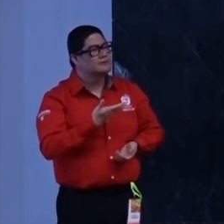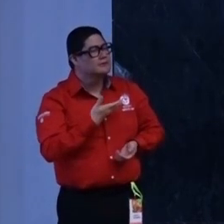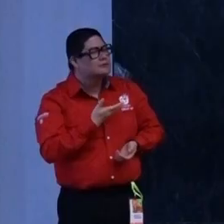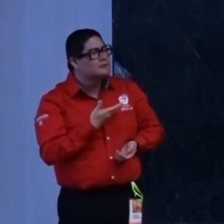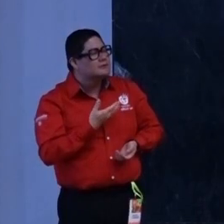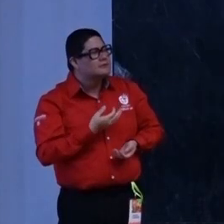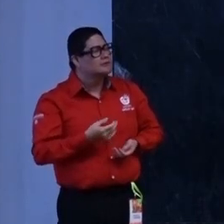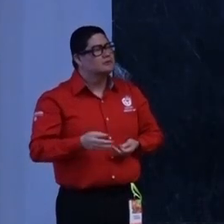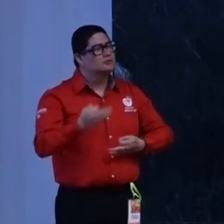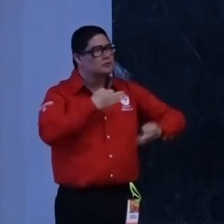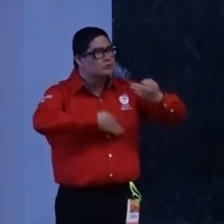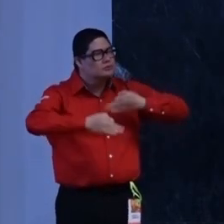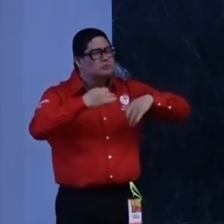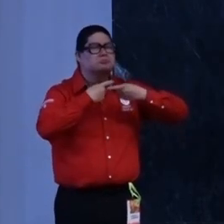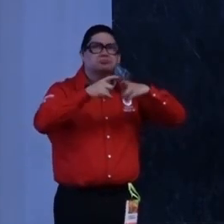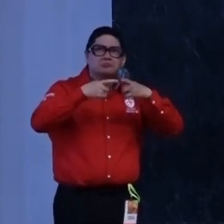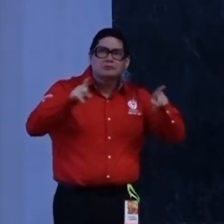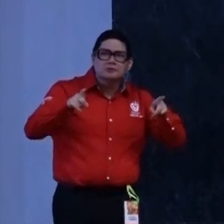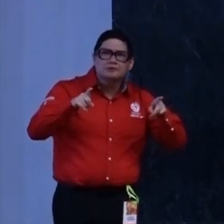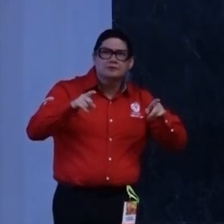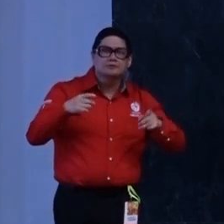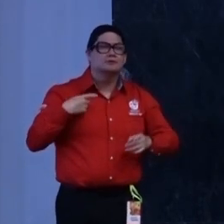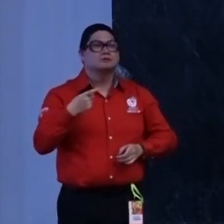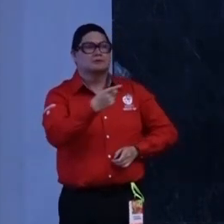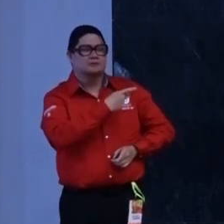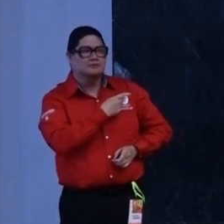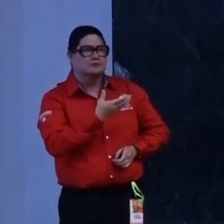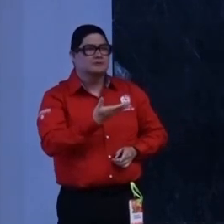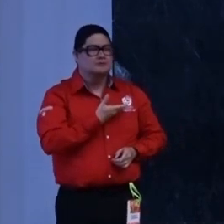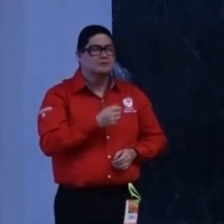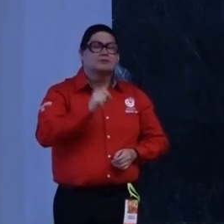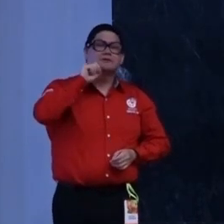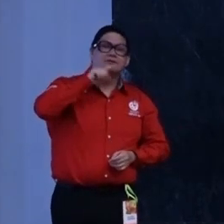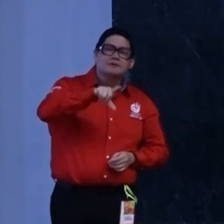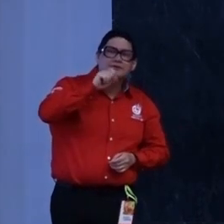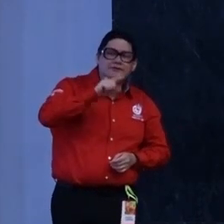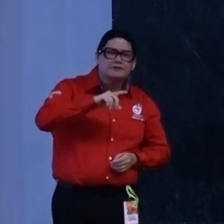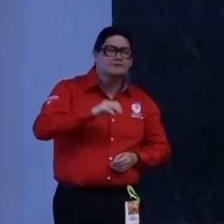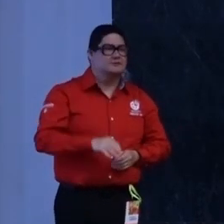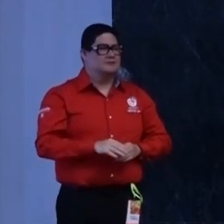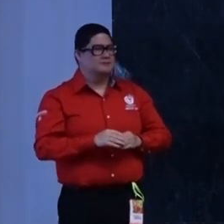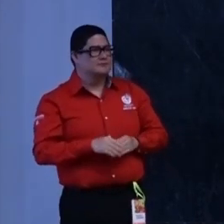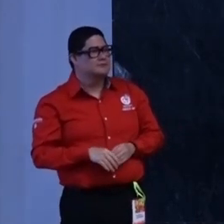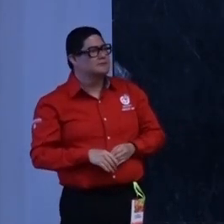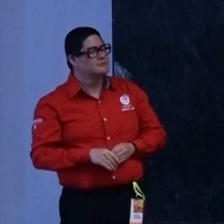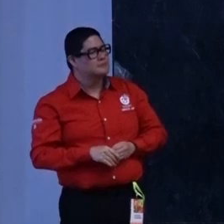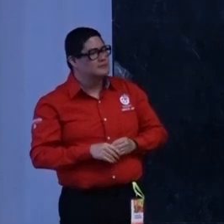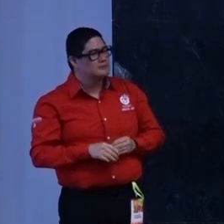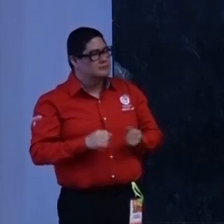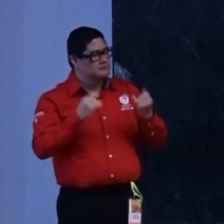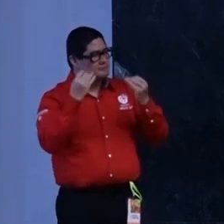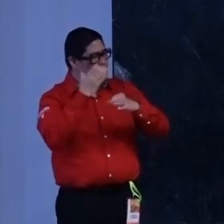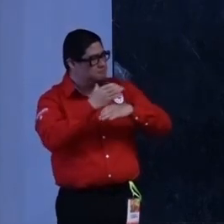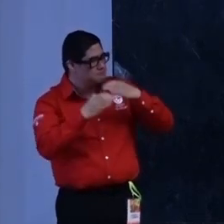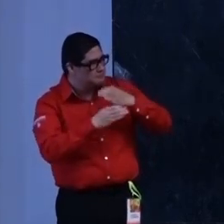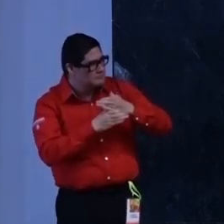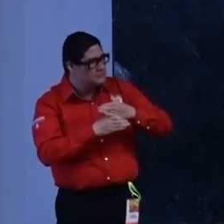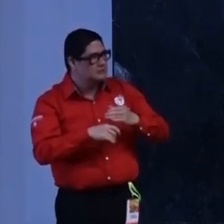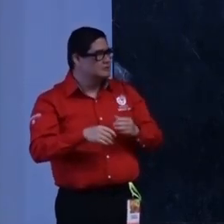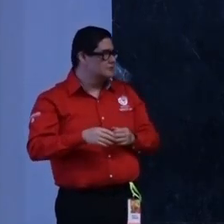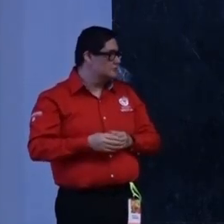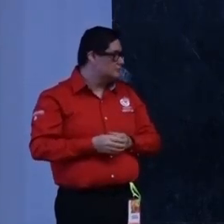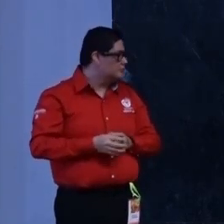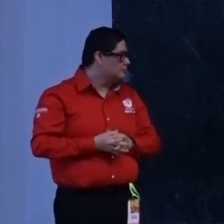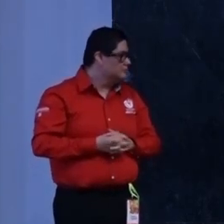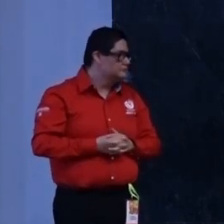que todos, aunque seamos diferentes, debemos de tener las mismas posibilidades de lograr nuestros planes de vida. Pues